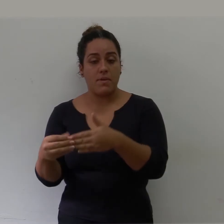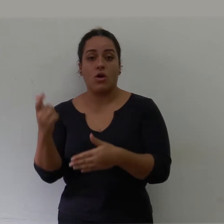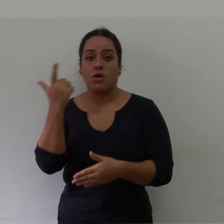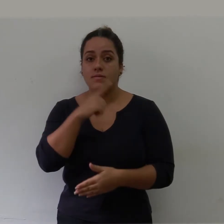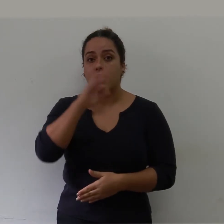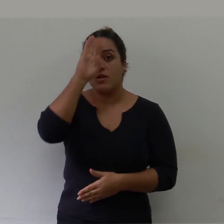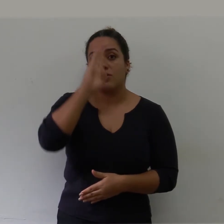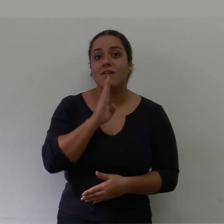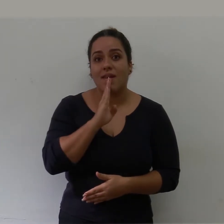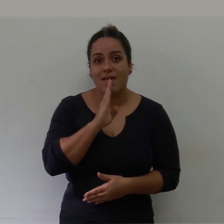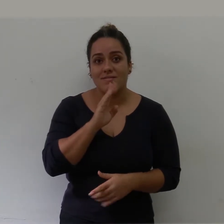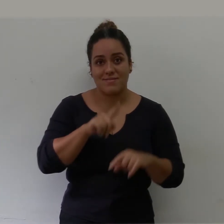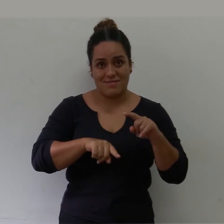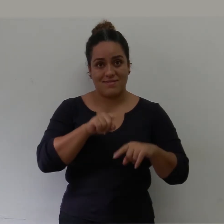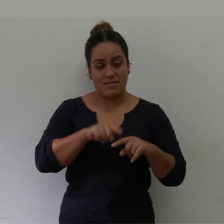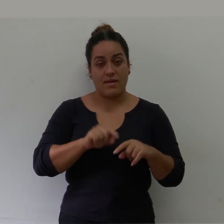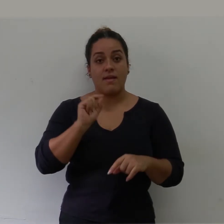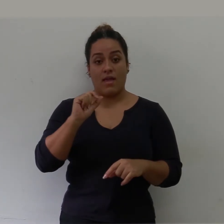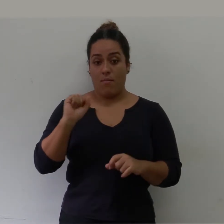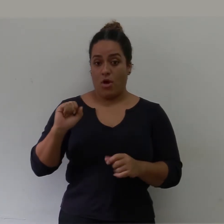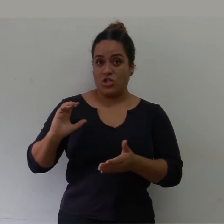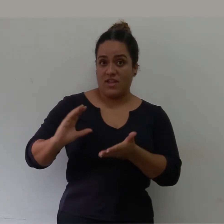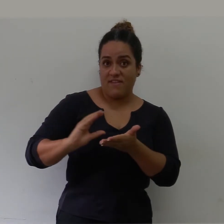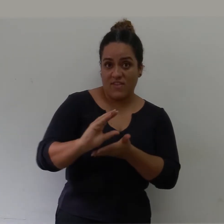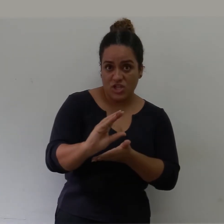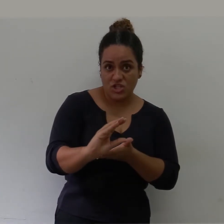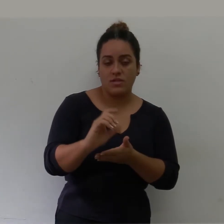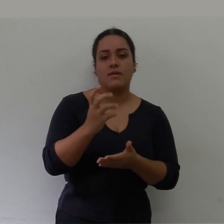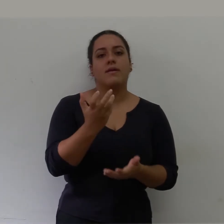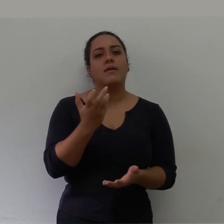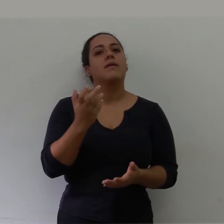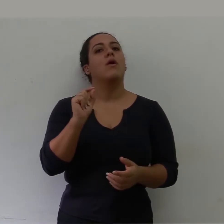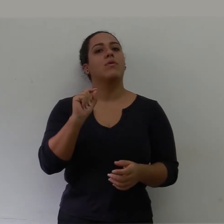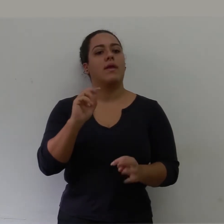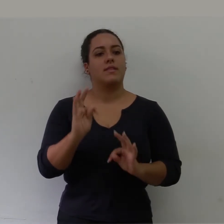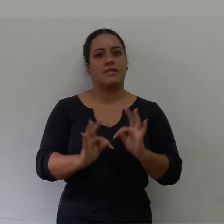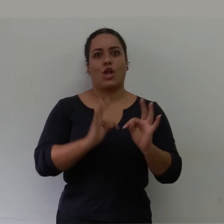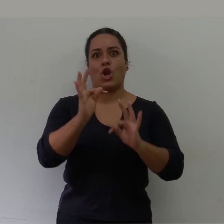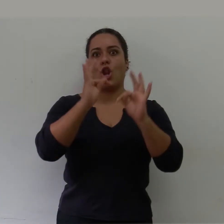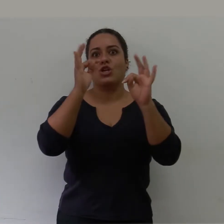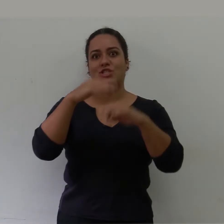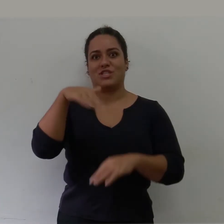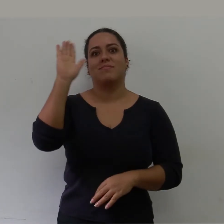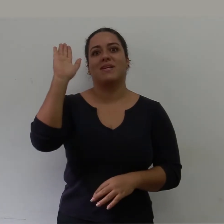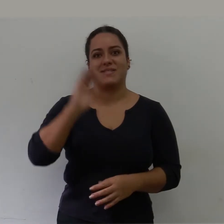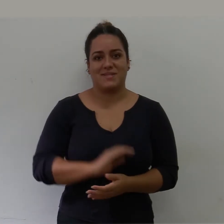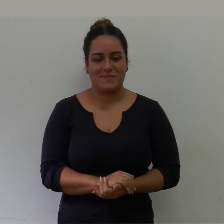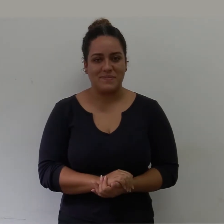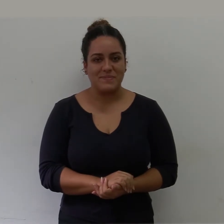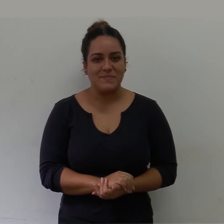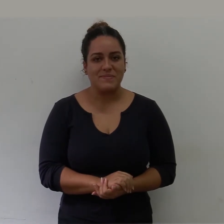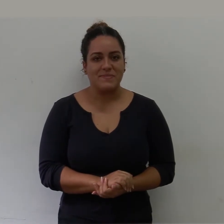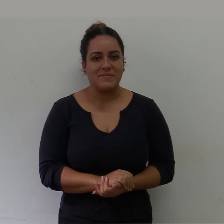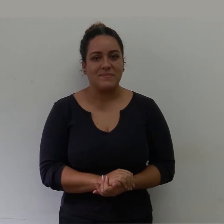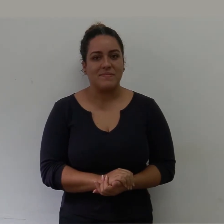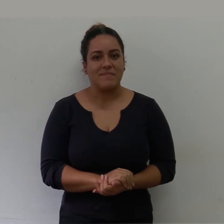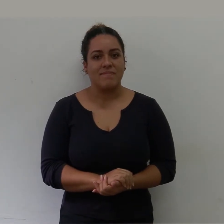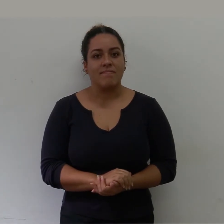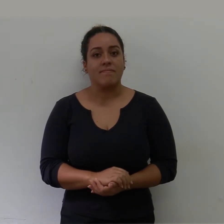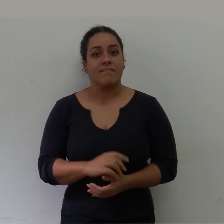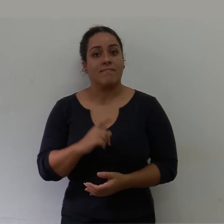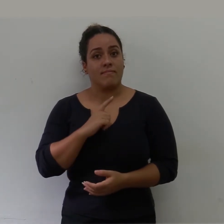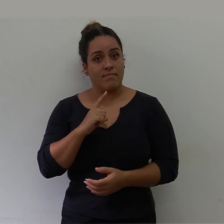graça. Já quem pode investir opta por produtos de alta tecnologia. Uma órtese